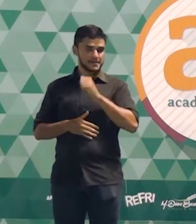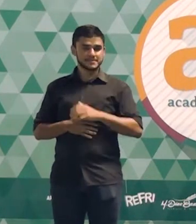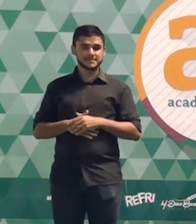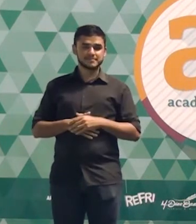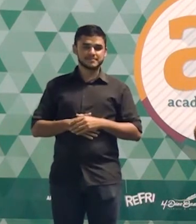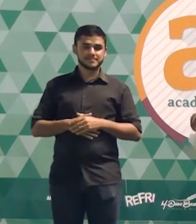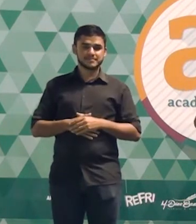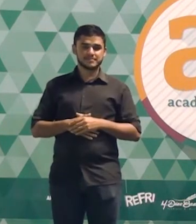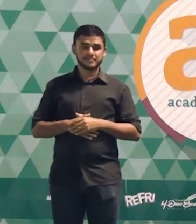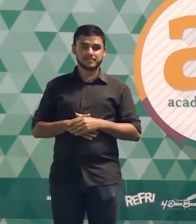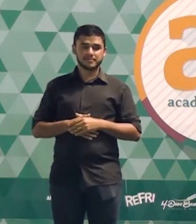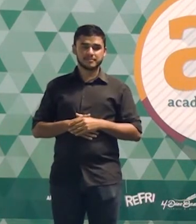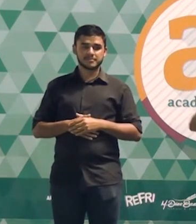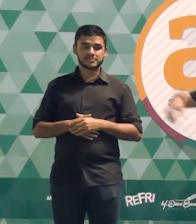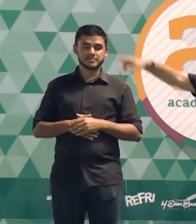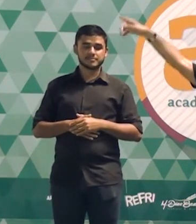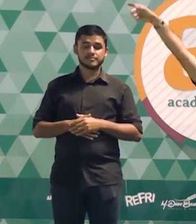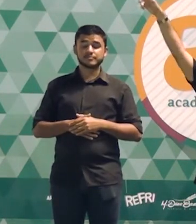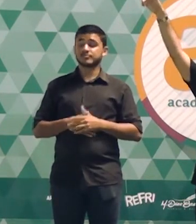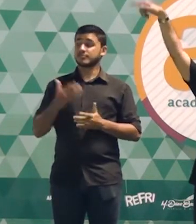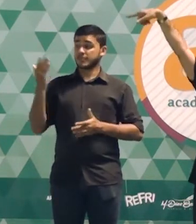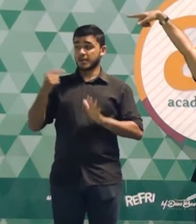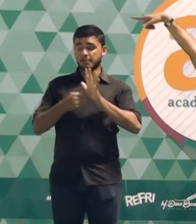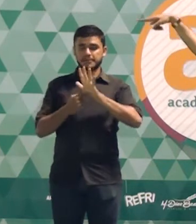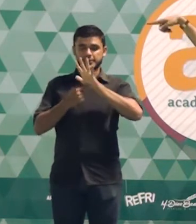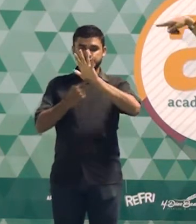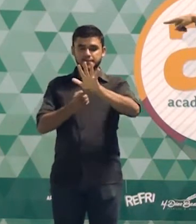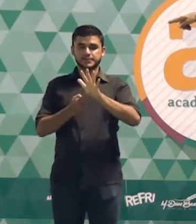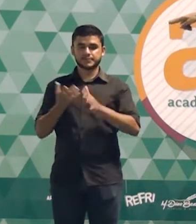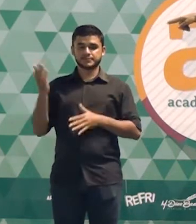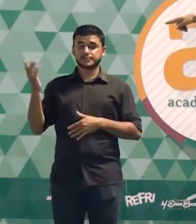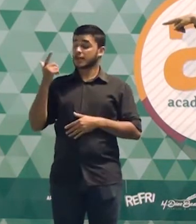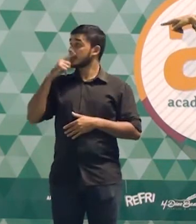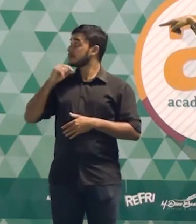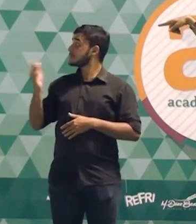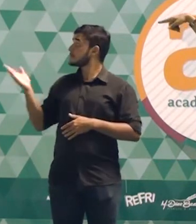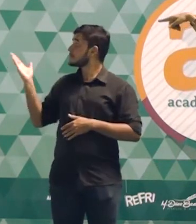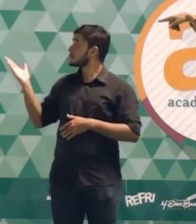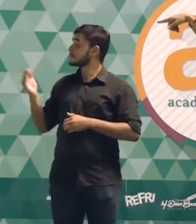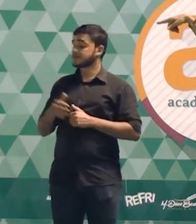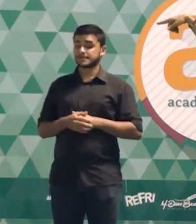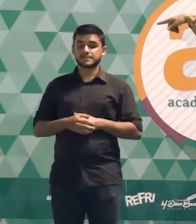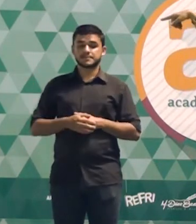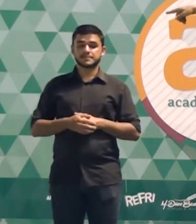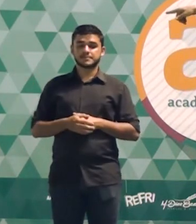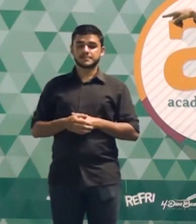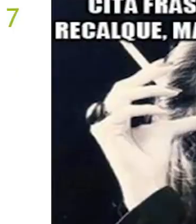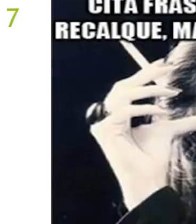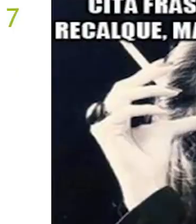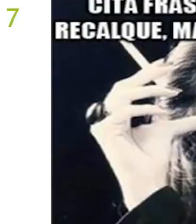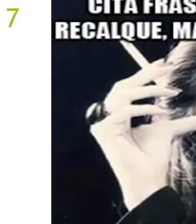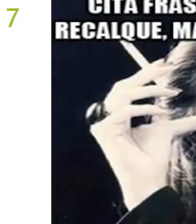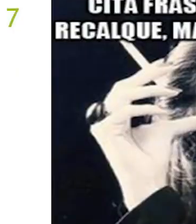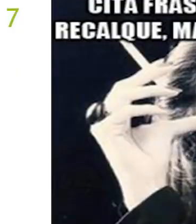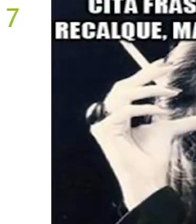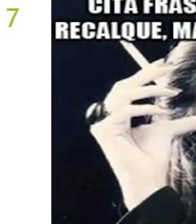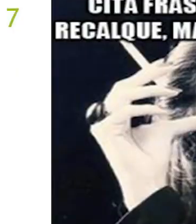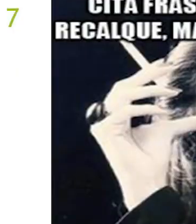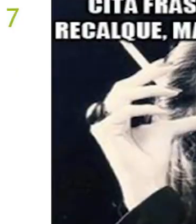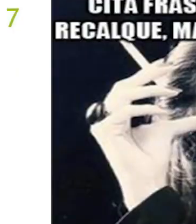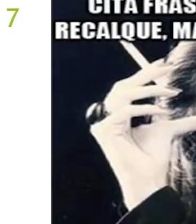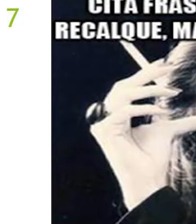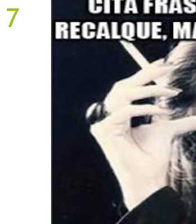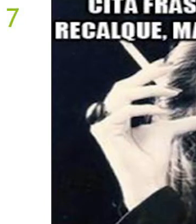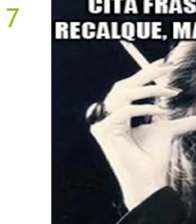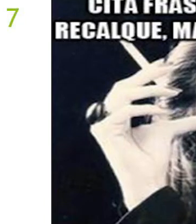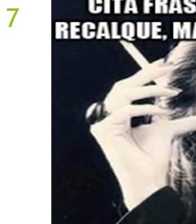seguinte. Veja só quem está aí, hein? Um cigarro inseparável.